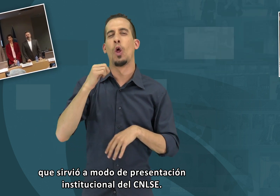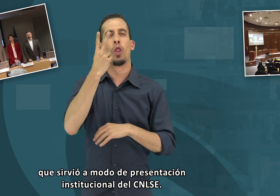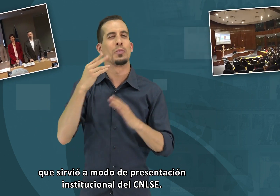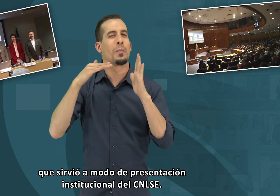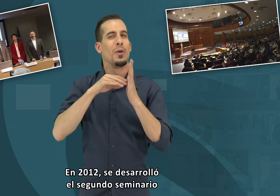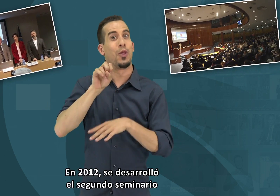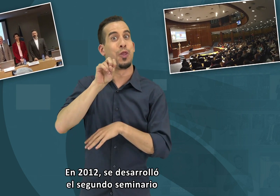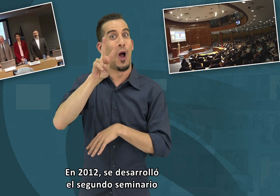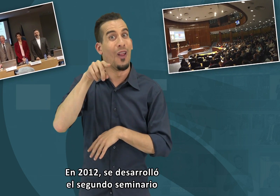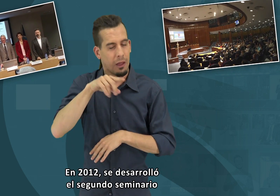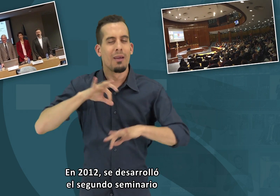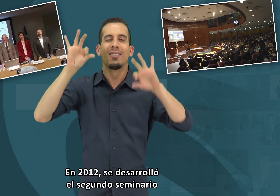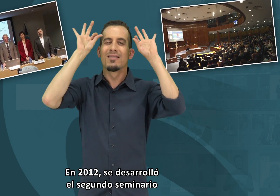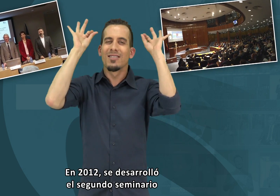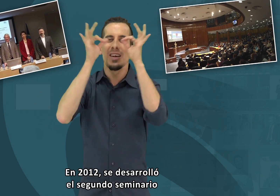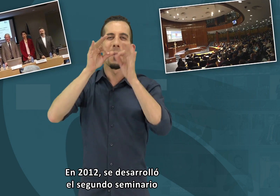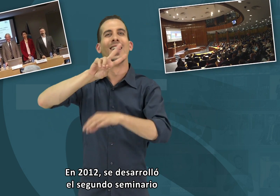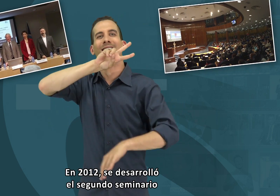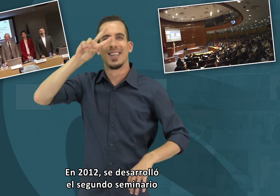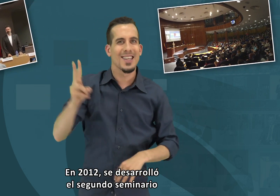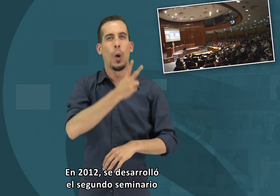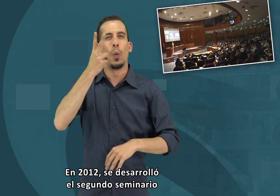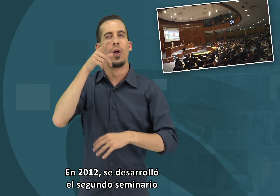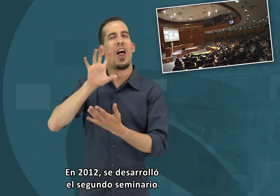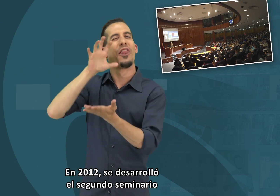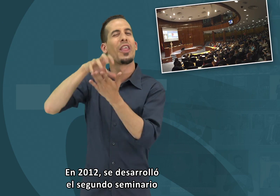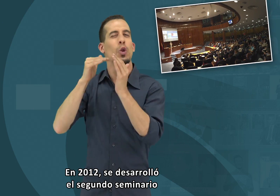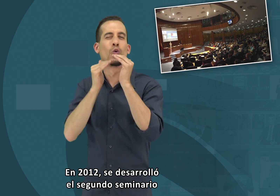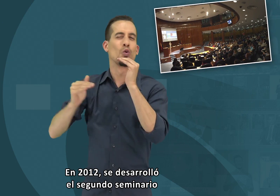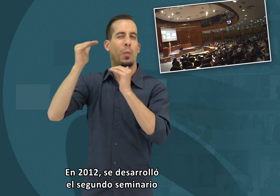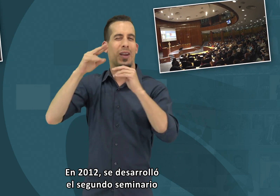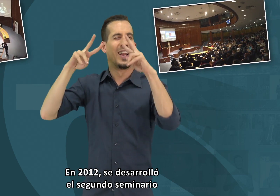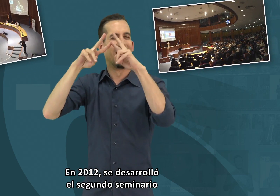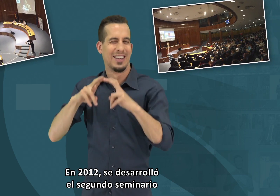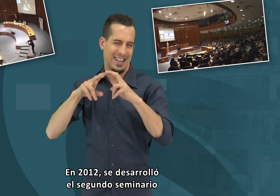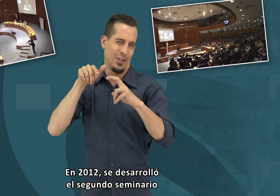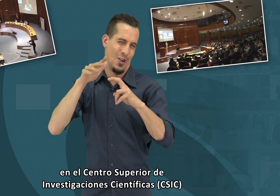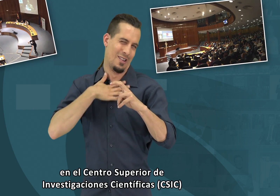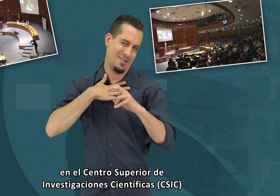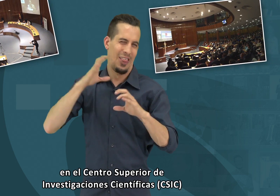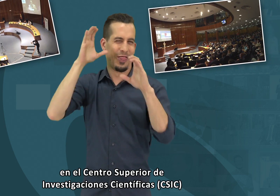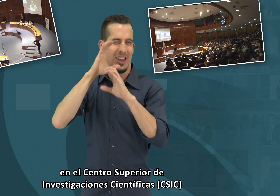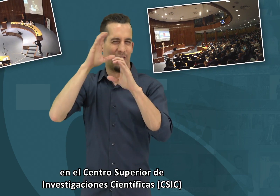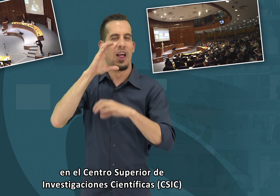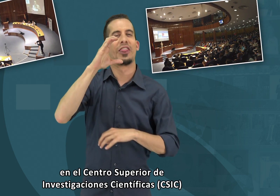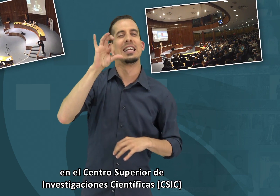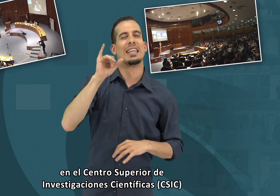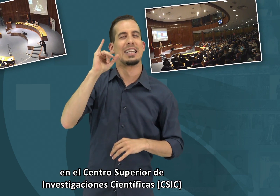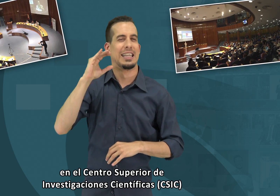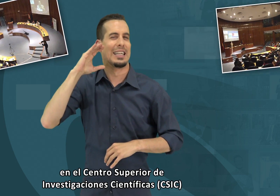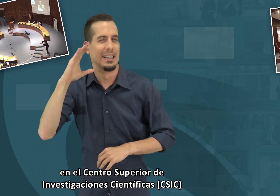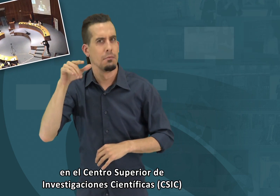En 2012 se desarrolló el segundo seminario en el Centro Superior de Investigaciones Científicas